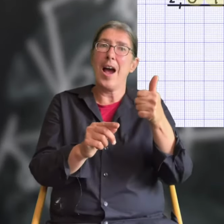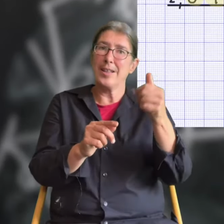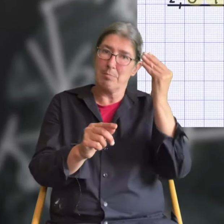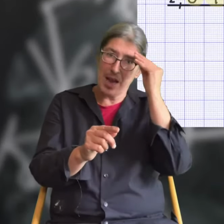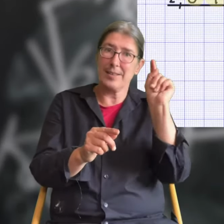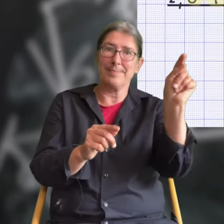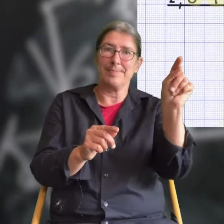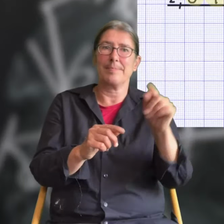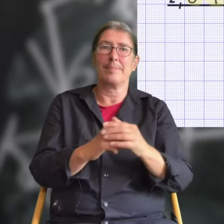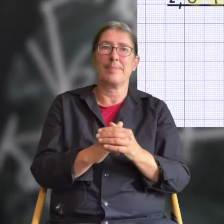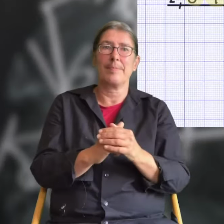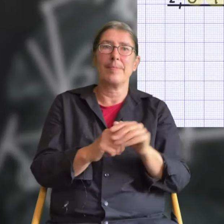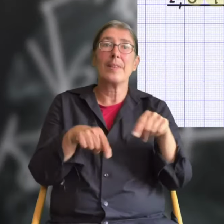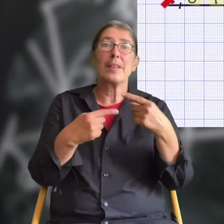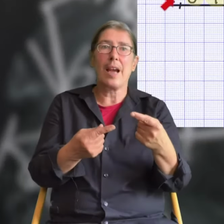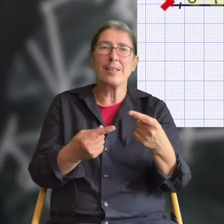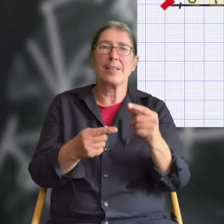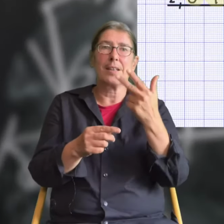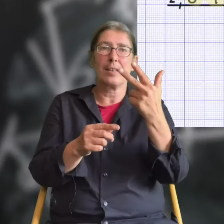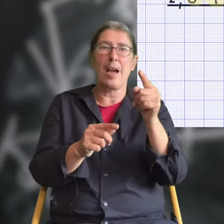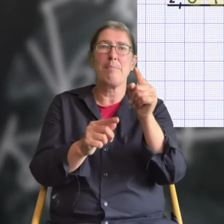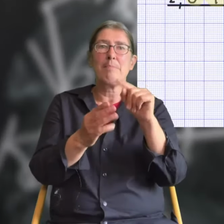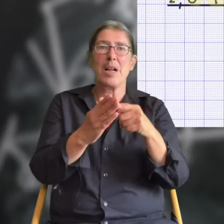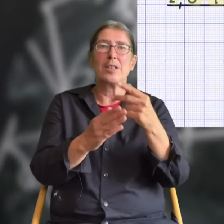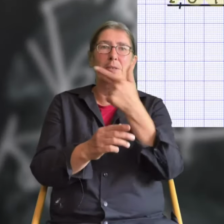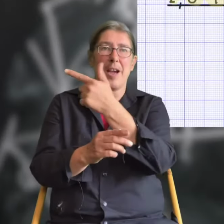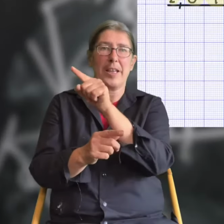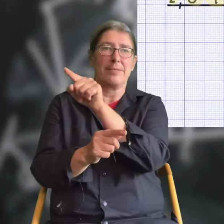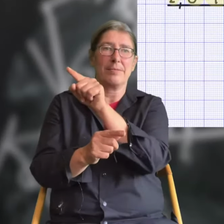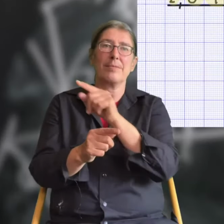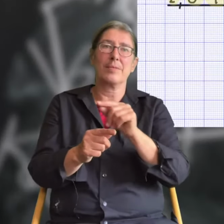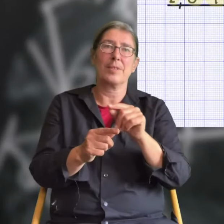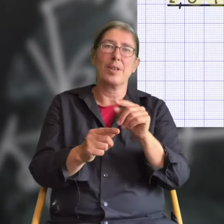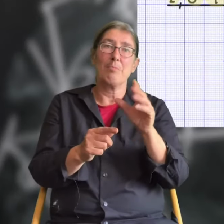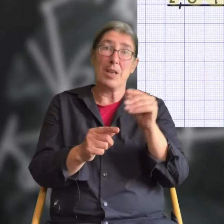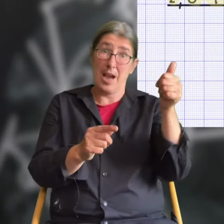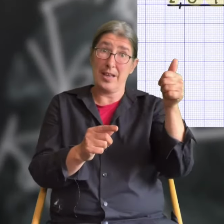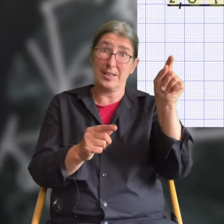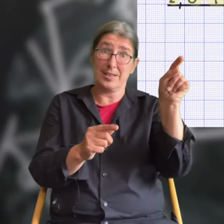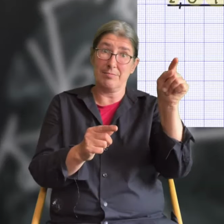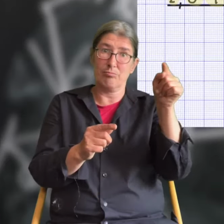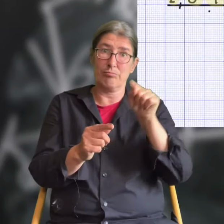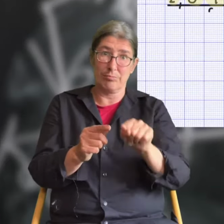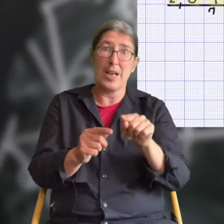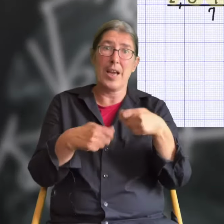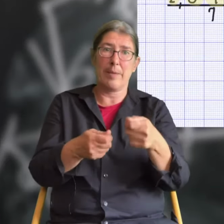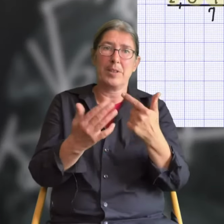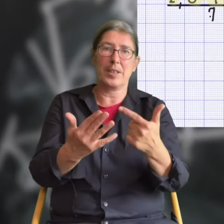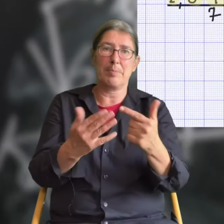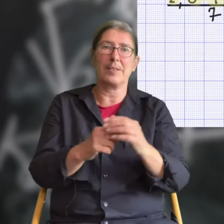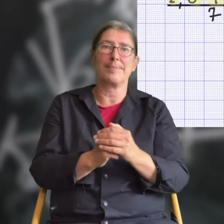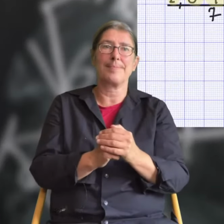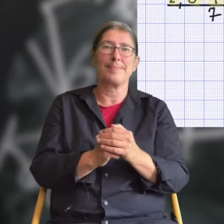1 merken. Dann rechnen wir 3 mal 2 mit dieser gemerkten 1 und das ist